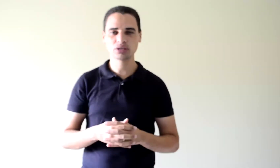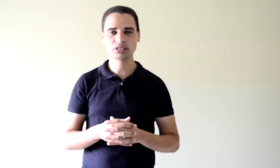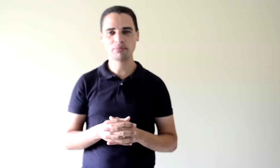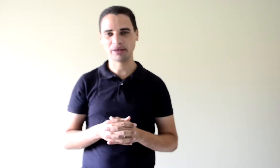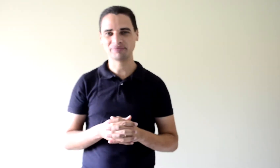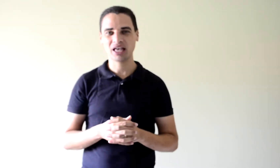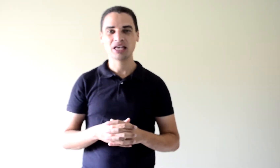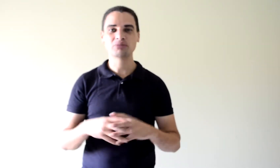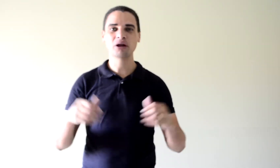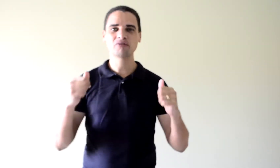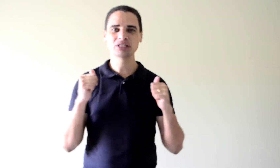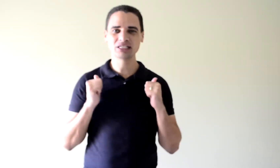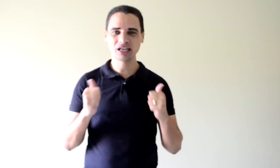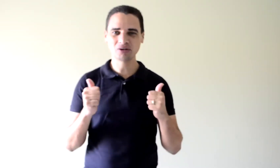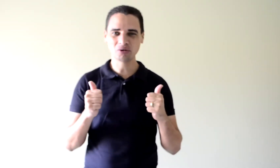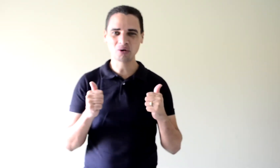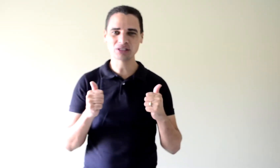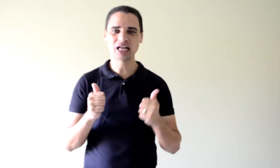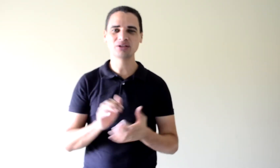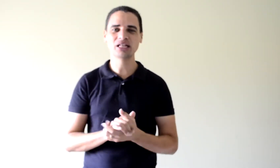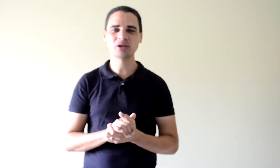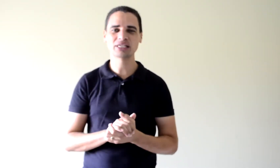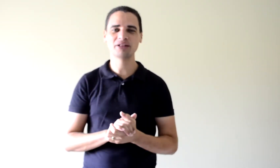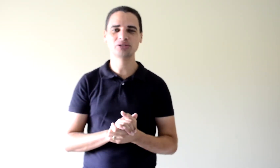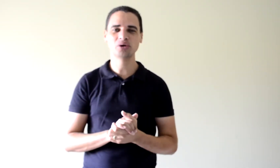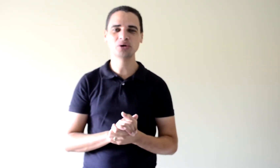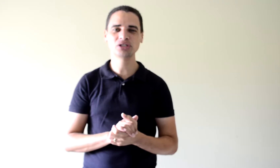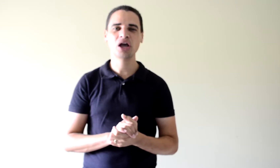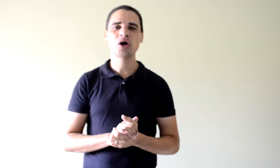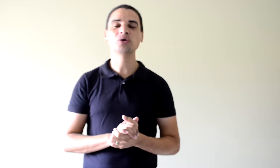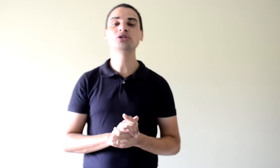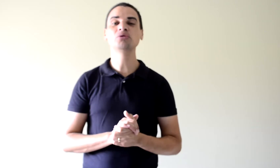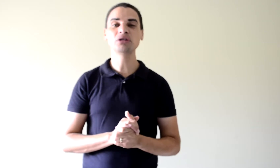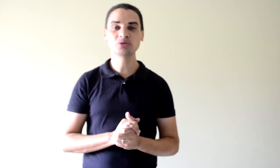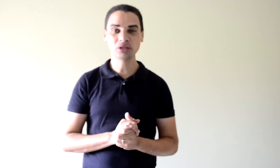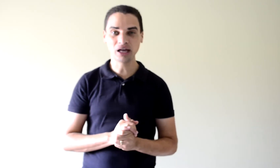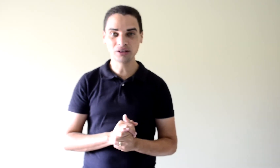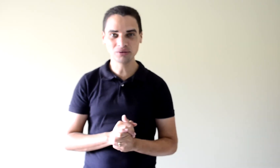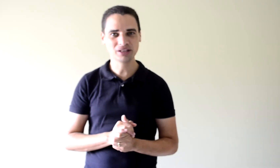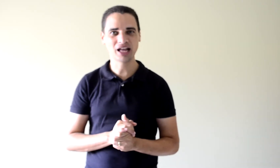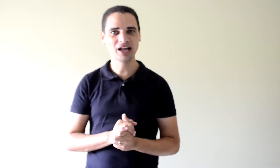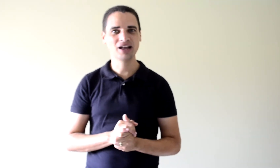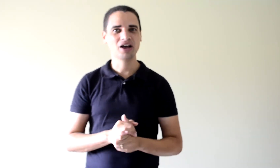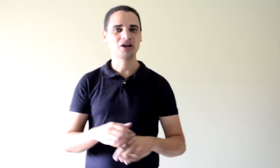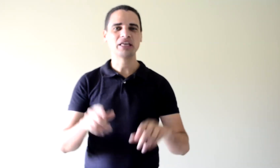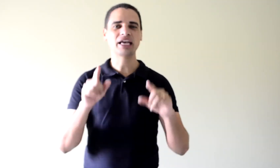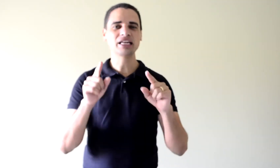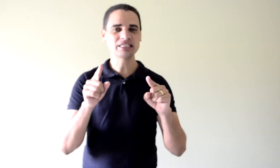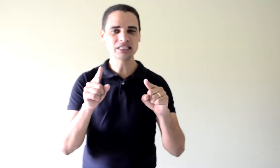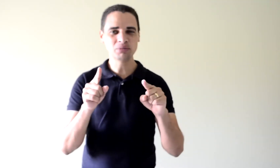também. Espero que vocês tenham gostado aí da nossa aula de hoje. Continuem estudando, tá? E aqueles 15